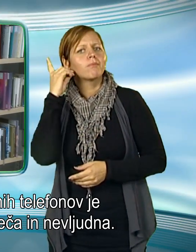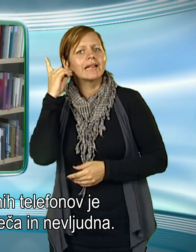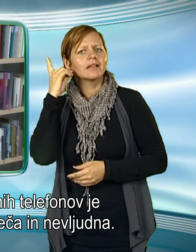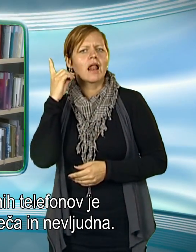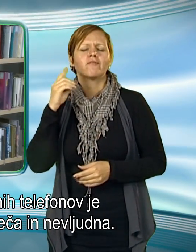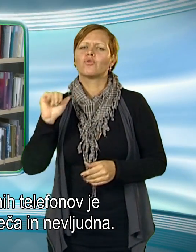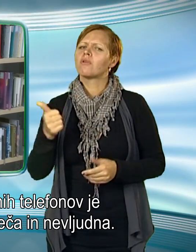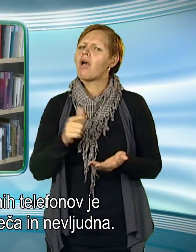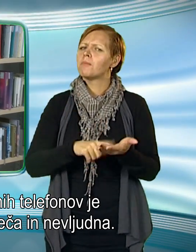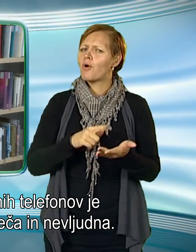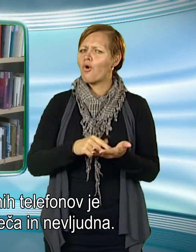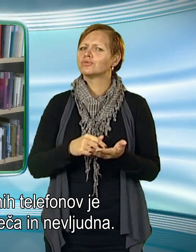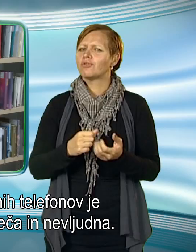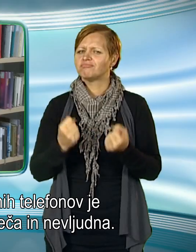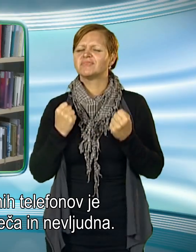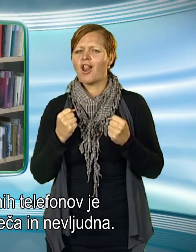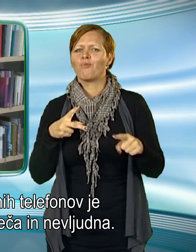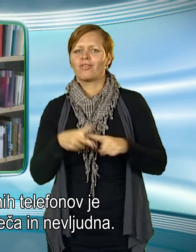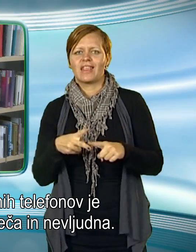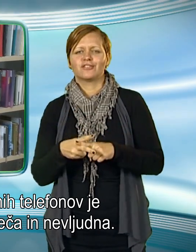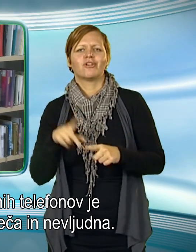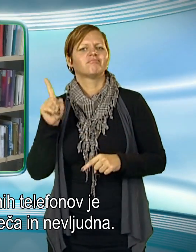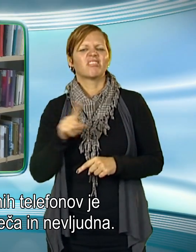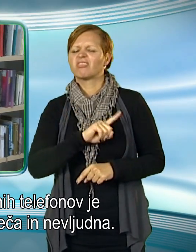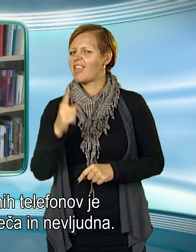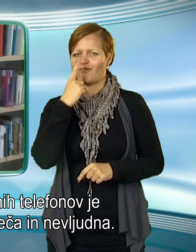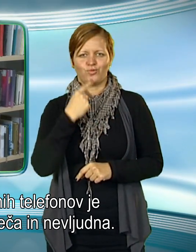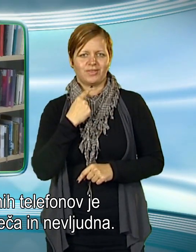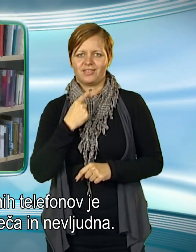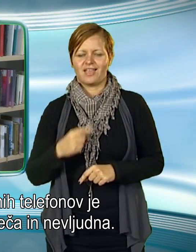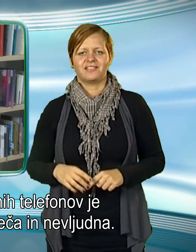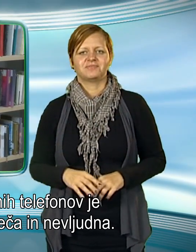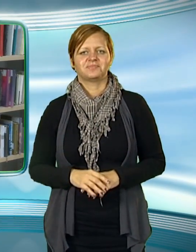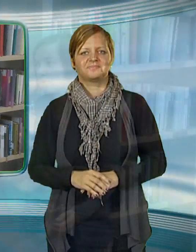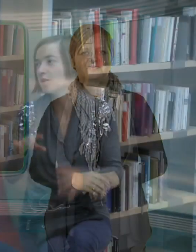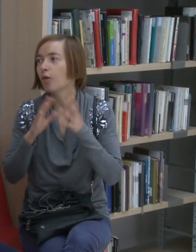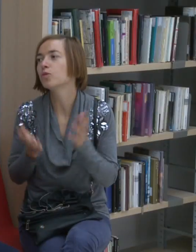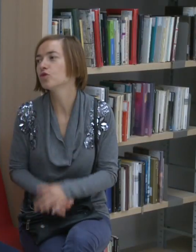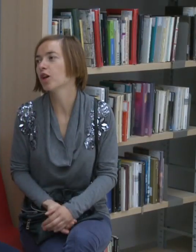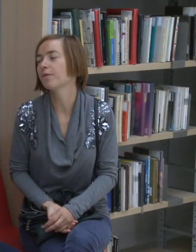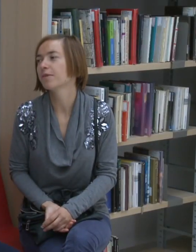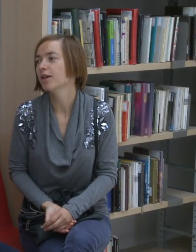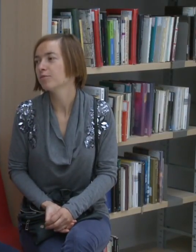Uporaba mobilnih telefonov je pogosto zelo moteča in nevljudna.